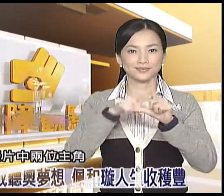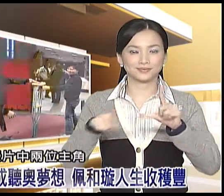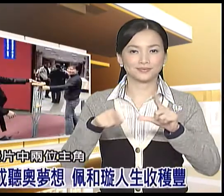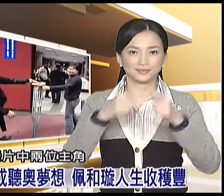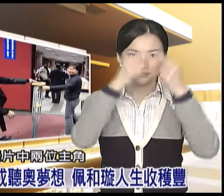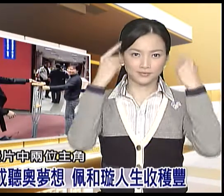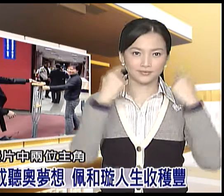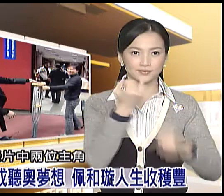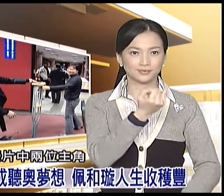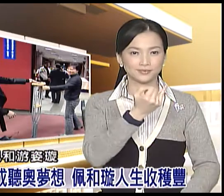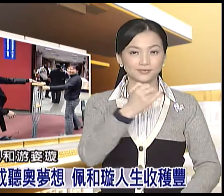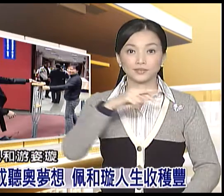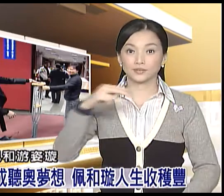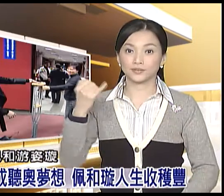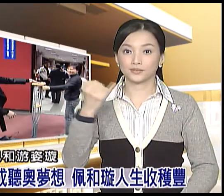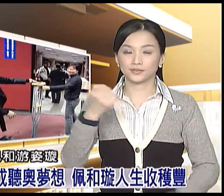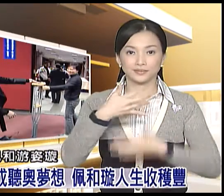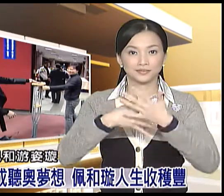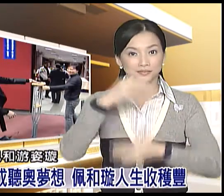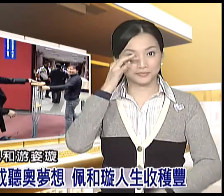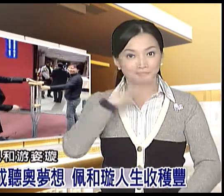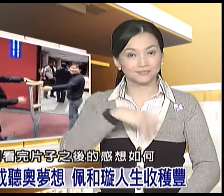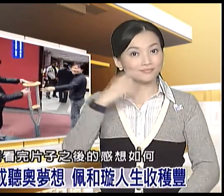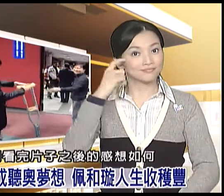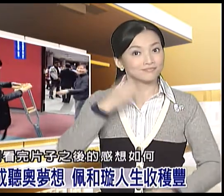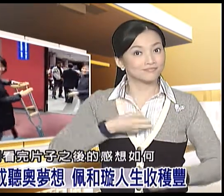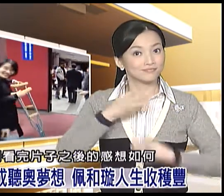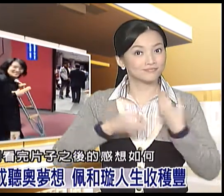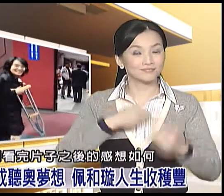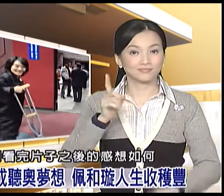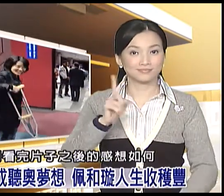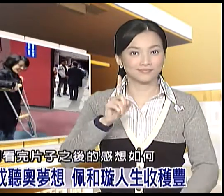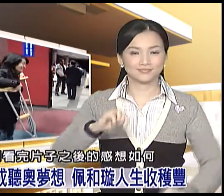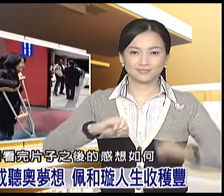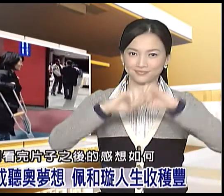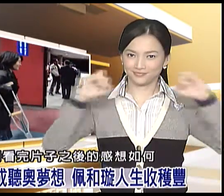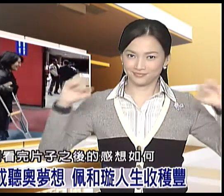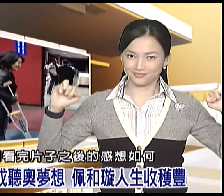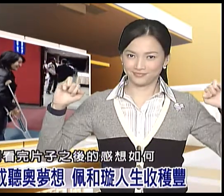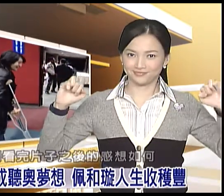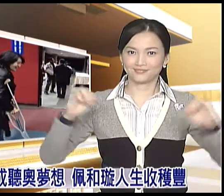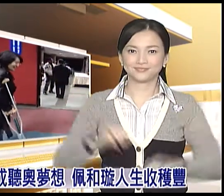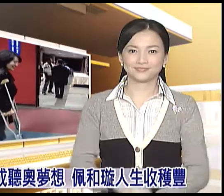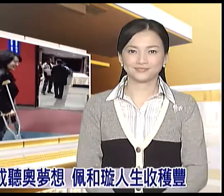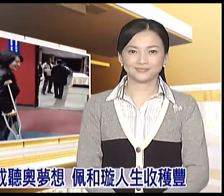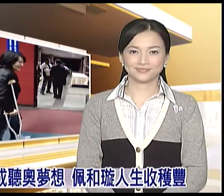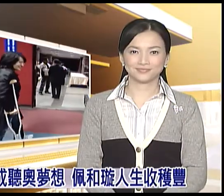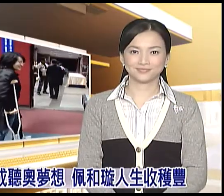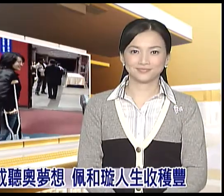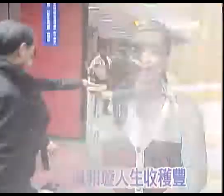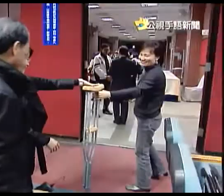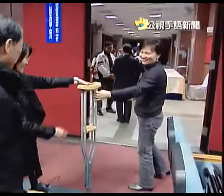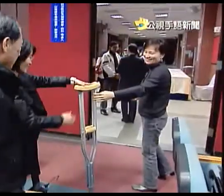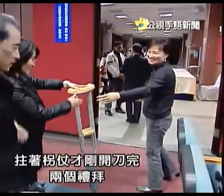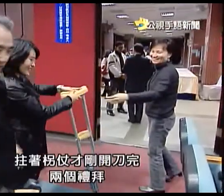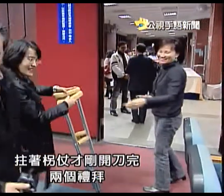中两位主角周佩和尤姿璇，他们看完片子之后的感想如何呢？ 拄着拐